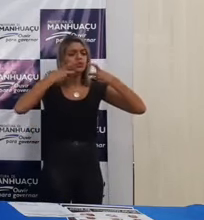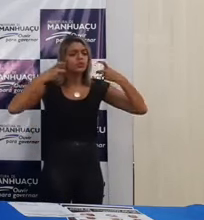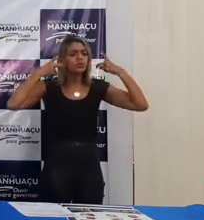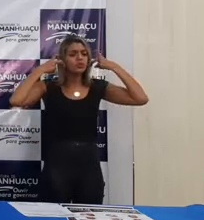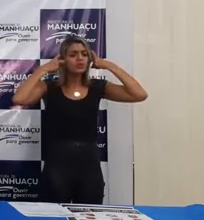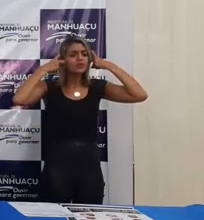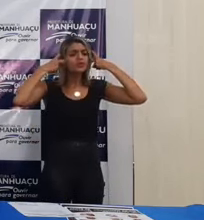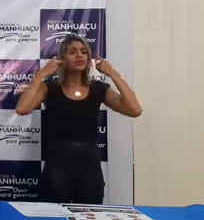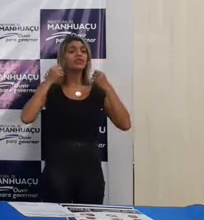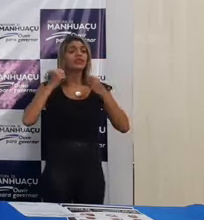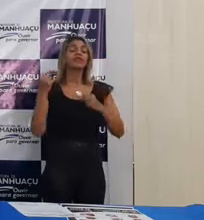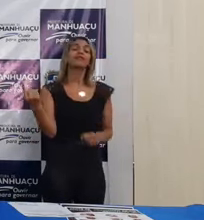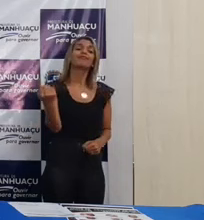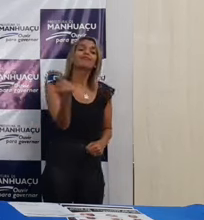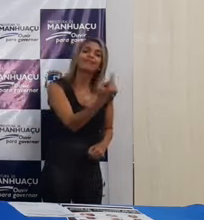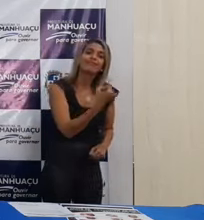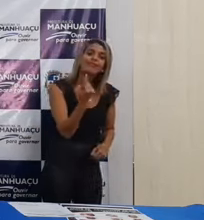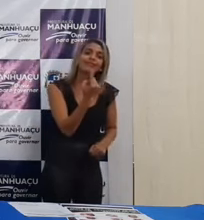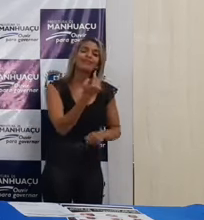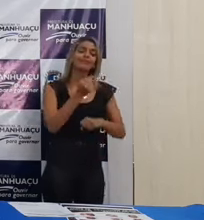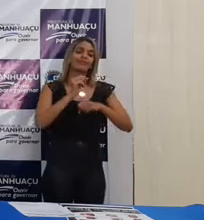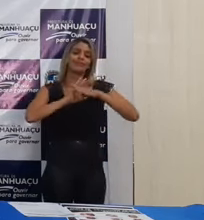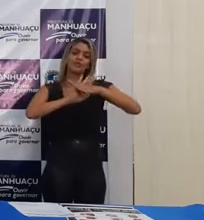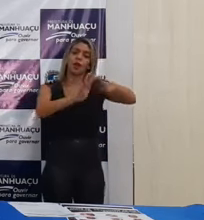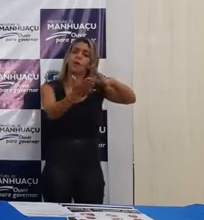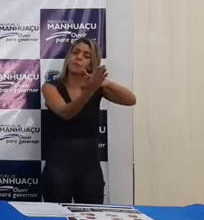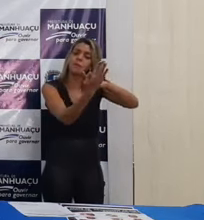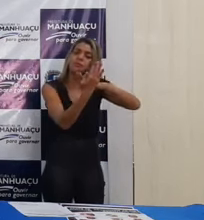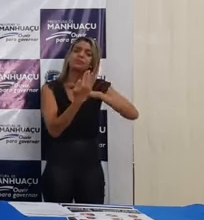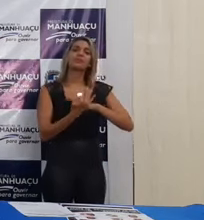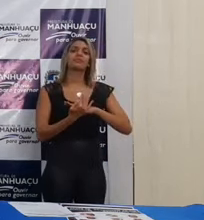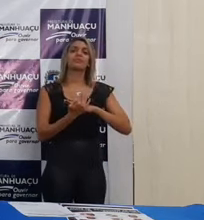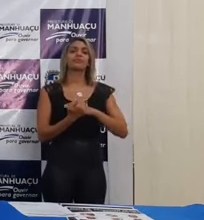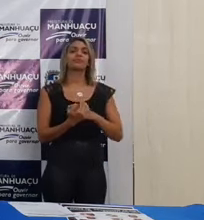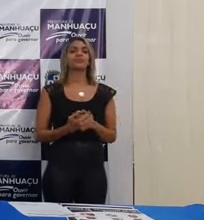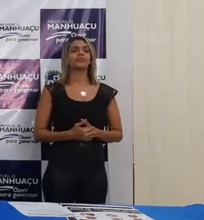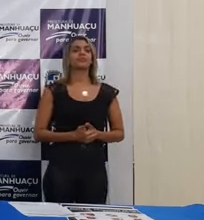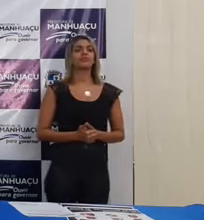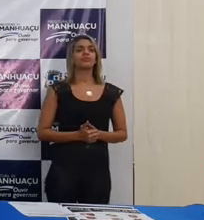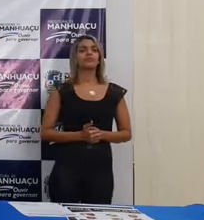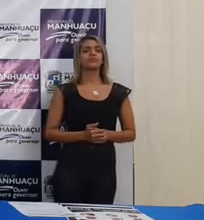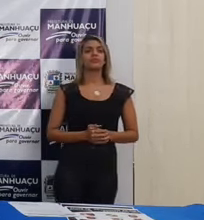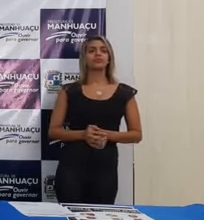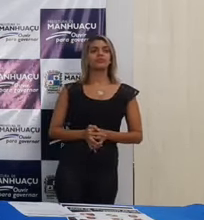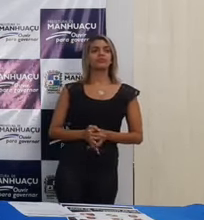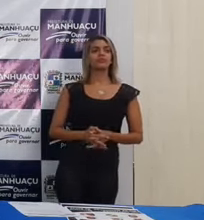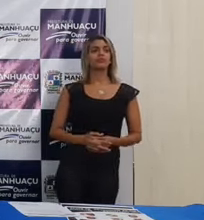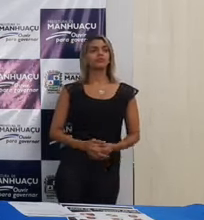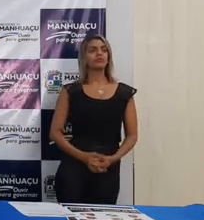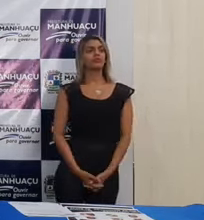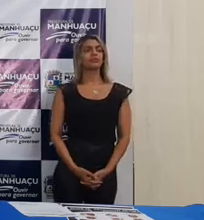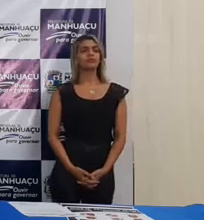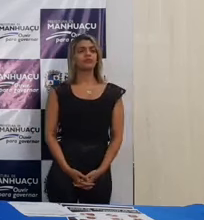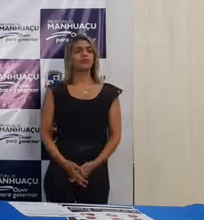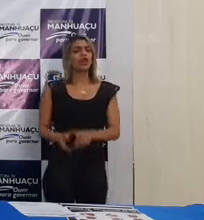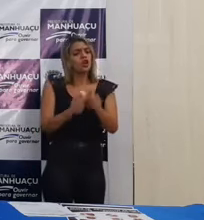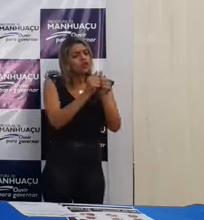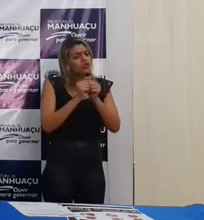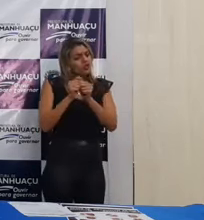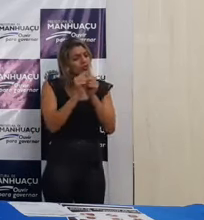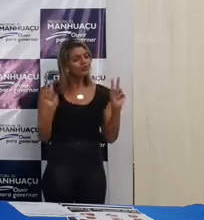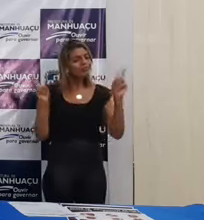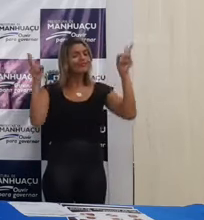maçonaria, temos a associação de bairros. Vamos fazer todo mundo participar juntos. Juntos a gente vai